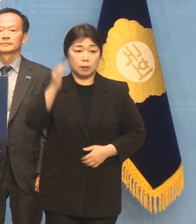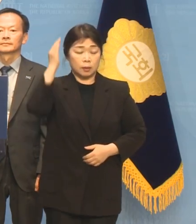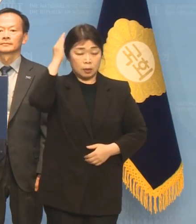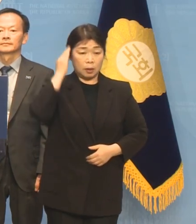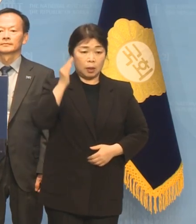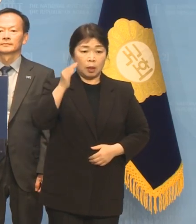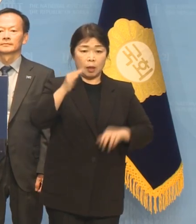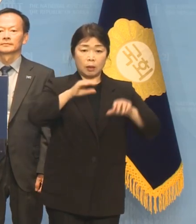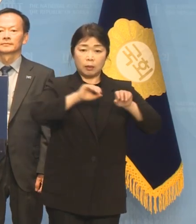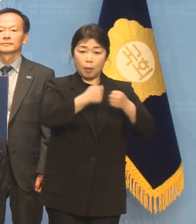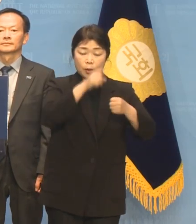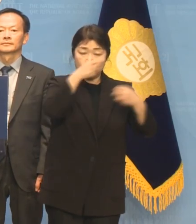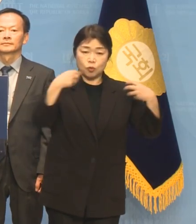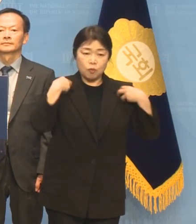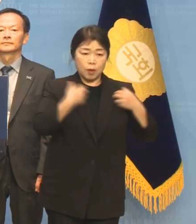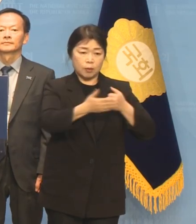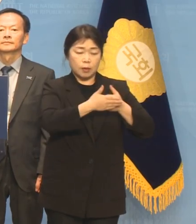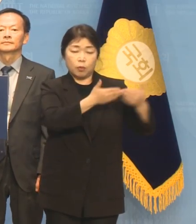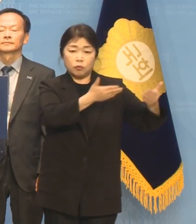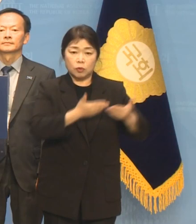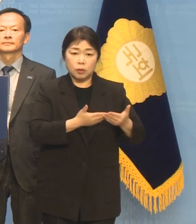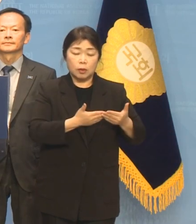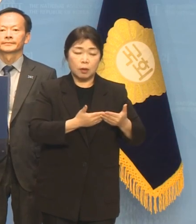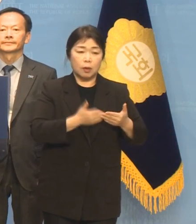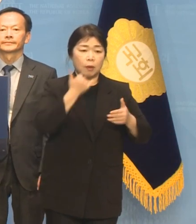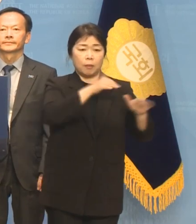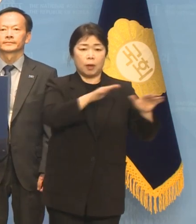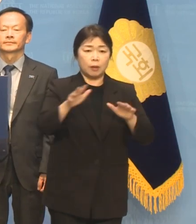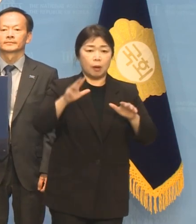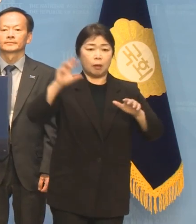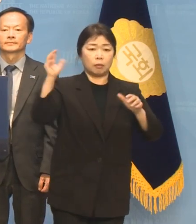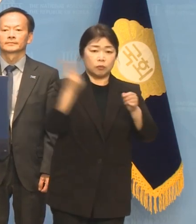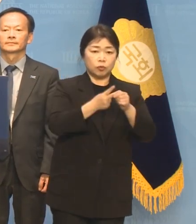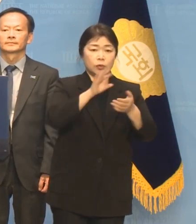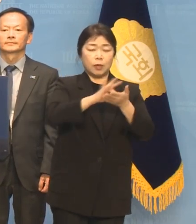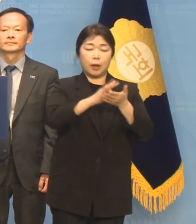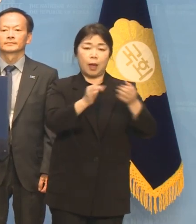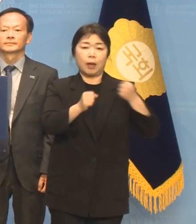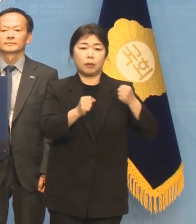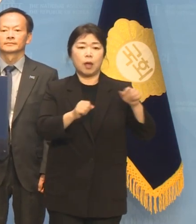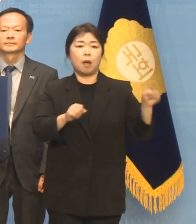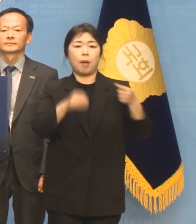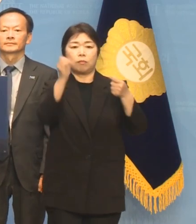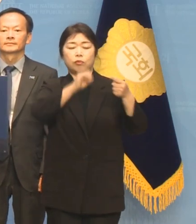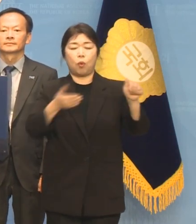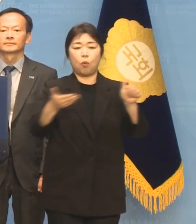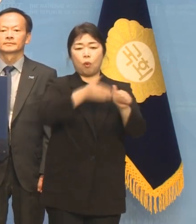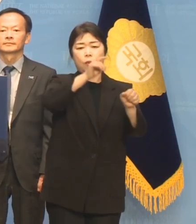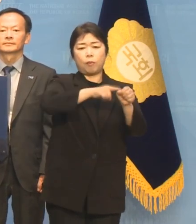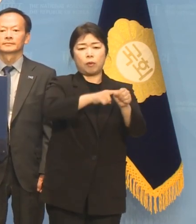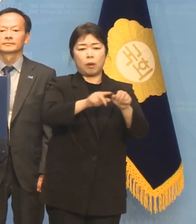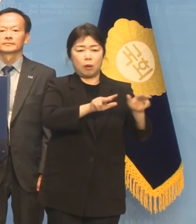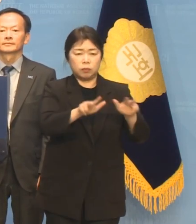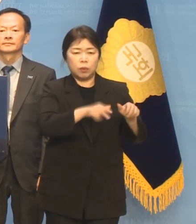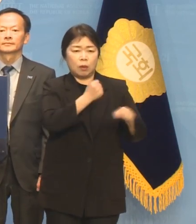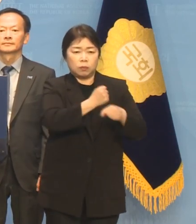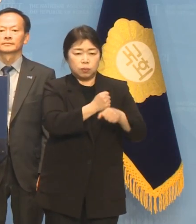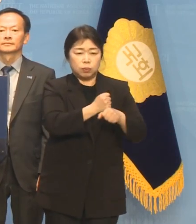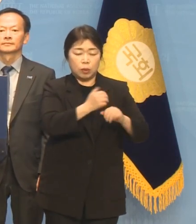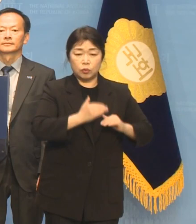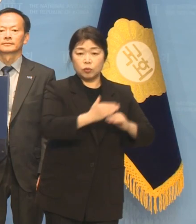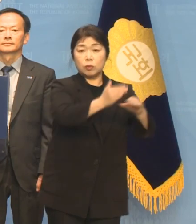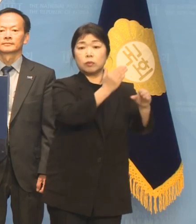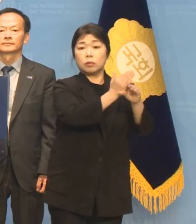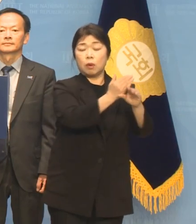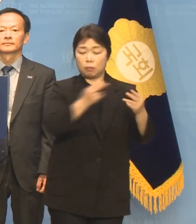지원하에 해상 폭력 단지에서 재생 에너지 100% 공급을 목표로 빠르게 움직 움직이고 있는 현실과